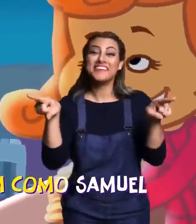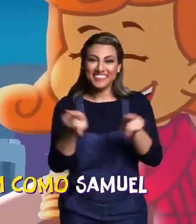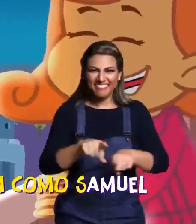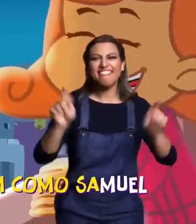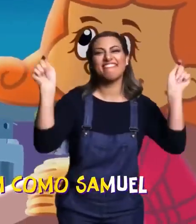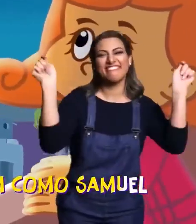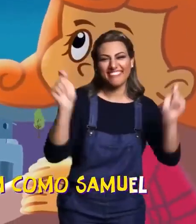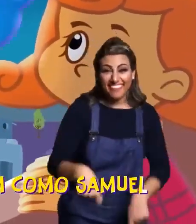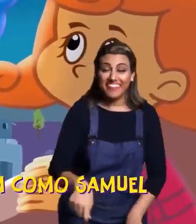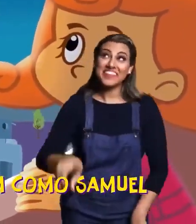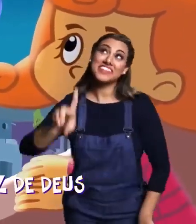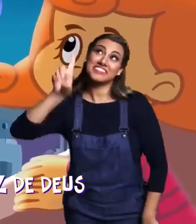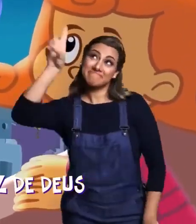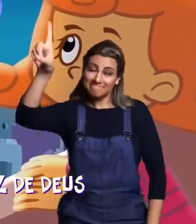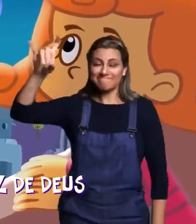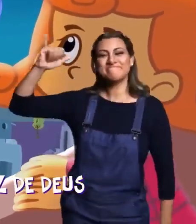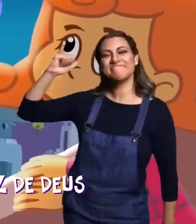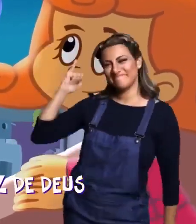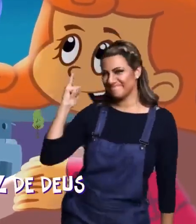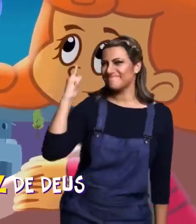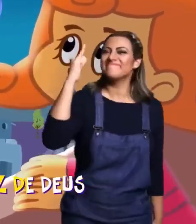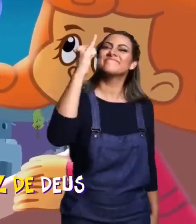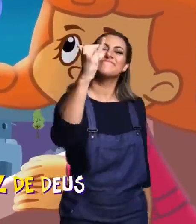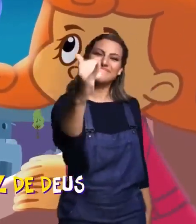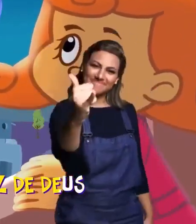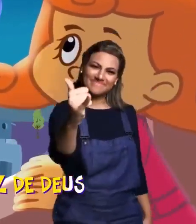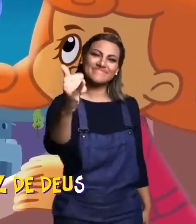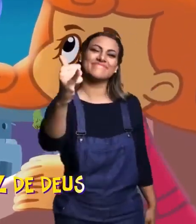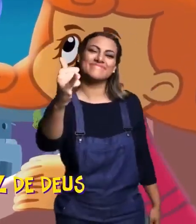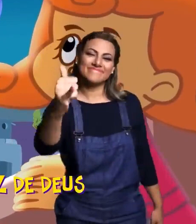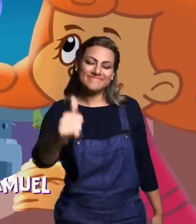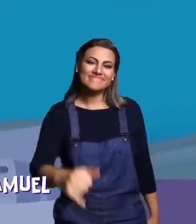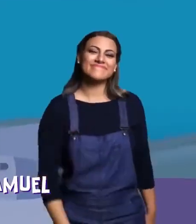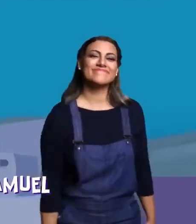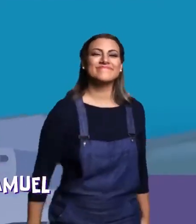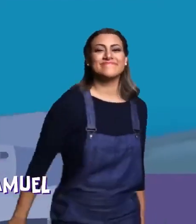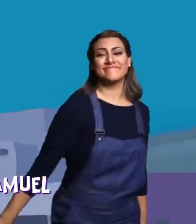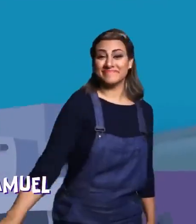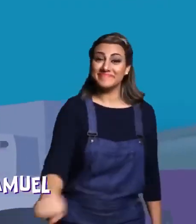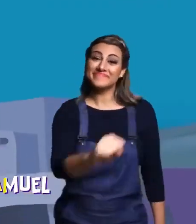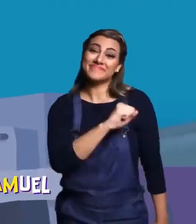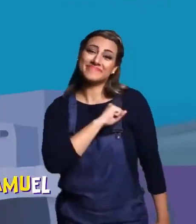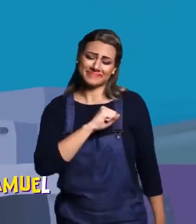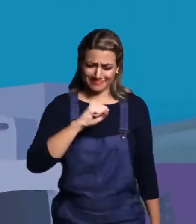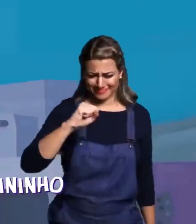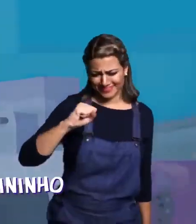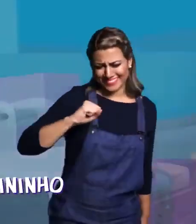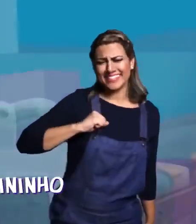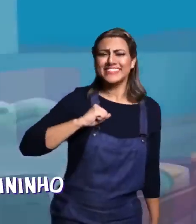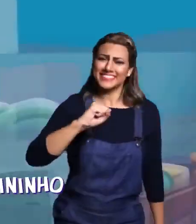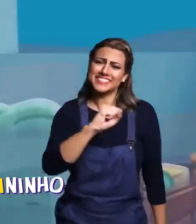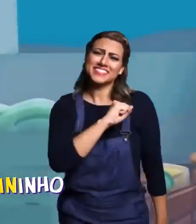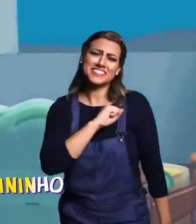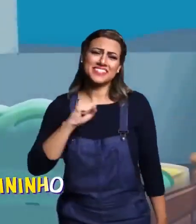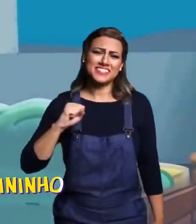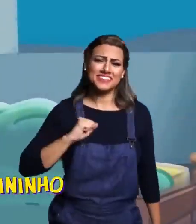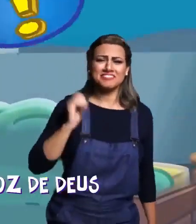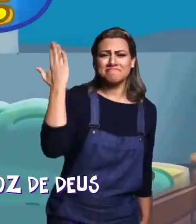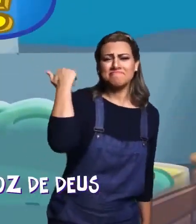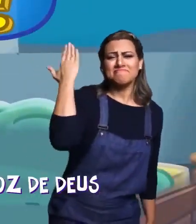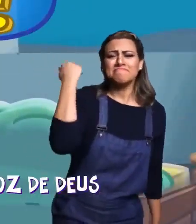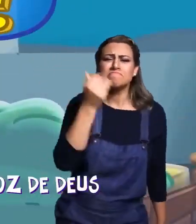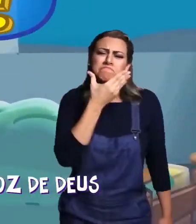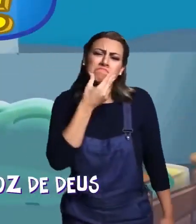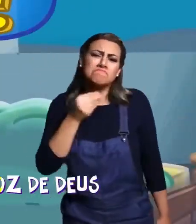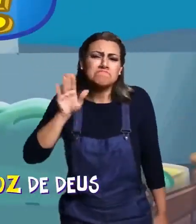assim como Samuel e ouvir a voz de Deus. Samuel, Samuel era um menininho